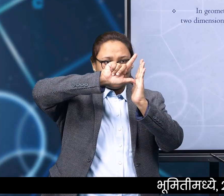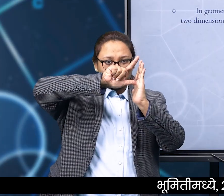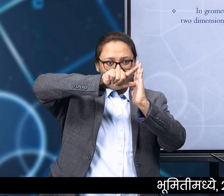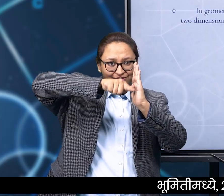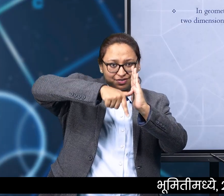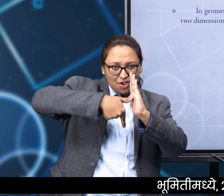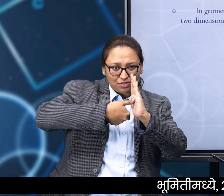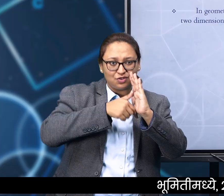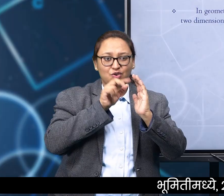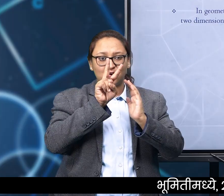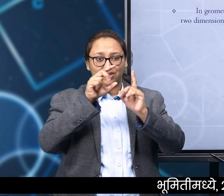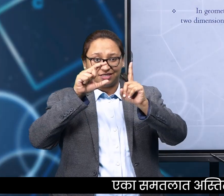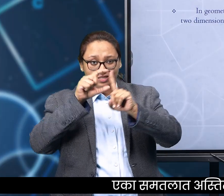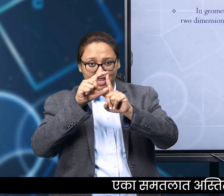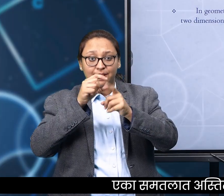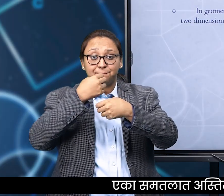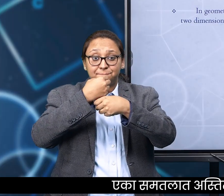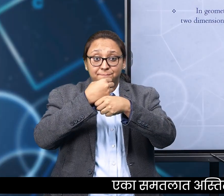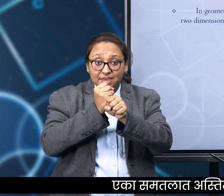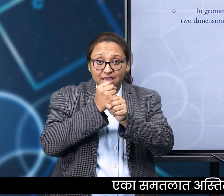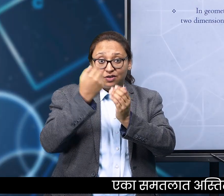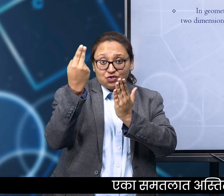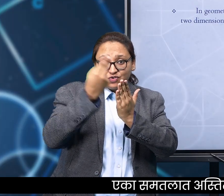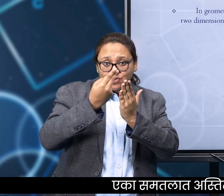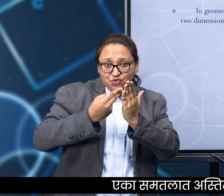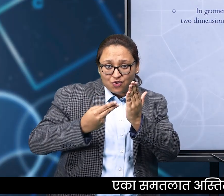भूमितीमध्ये 2D आकार म्हणजे एका समतलात अस्तित्वात